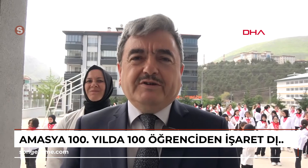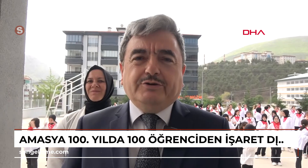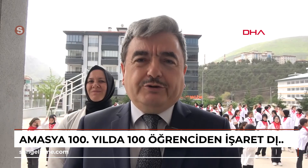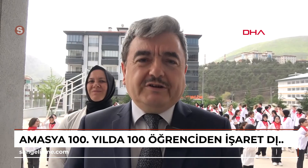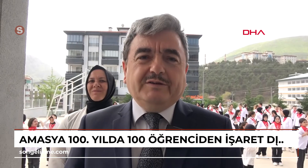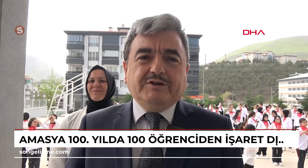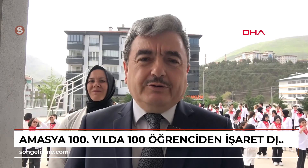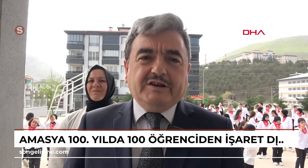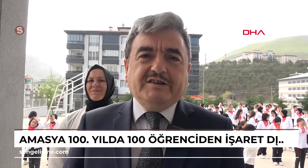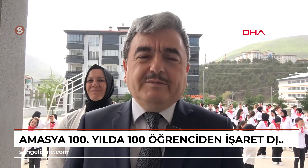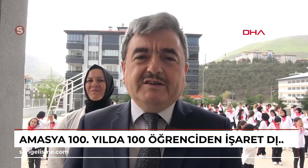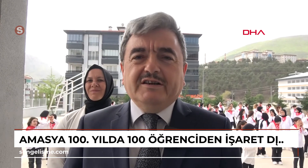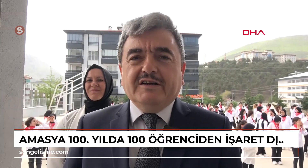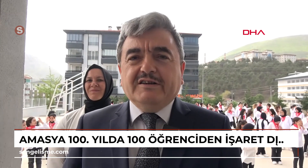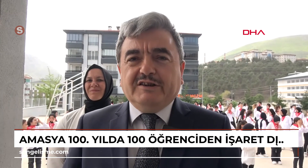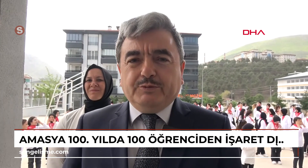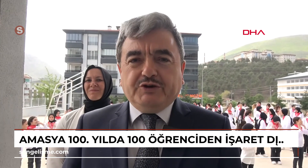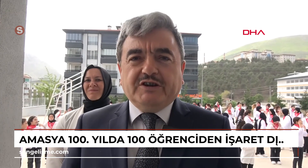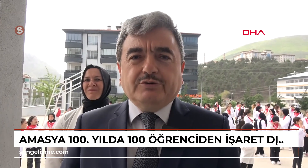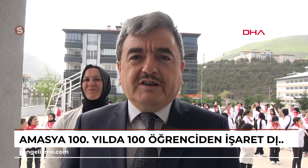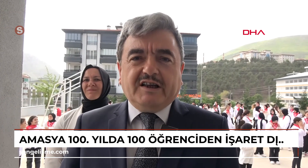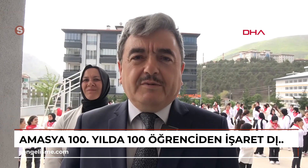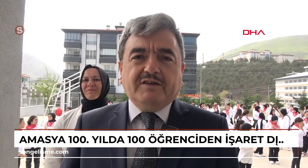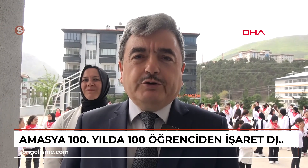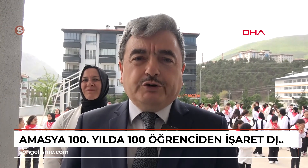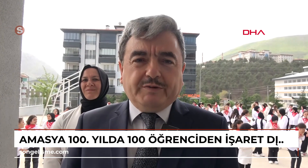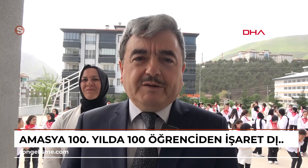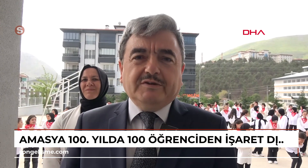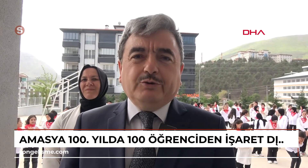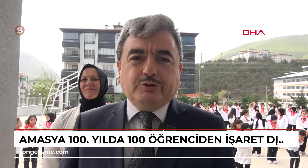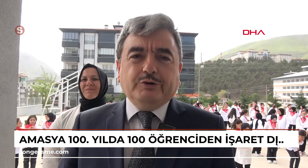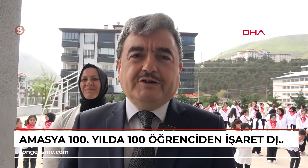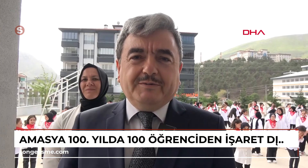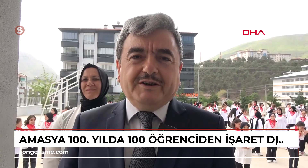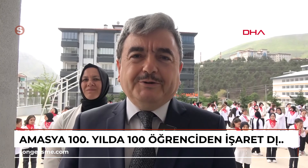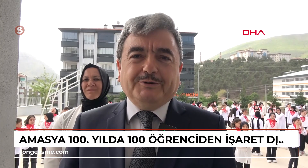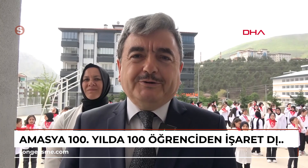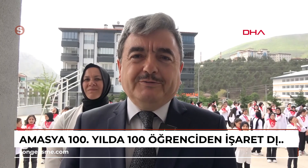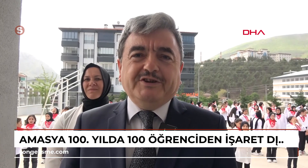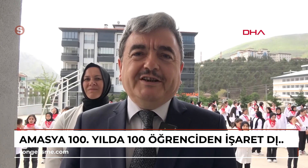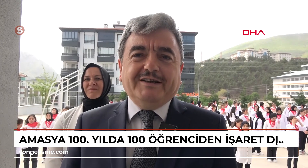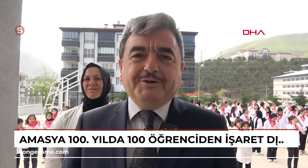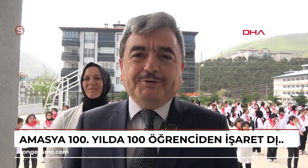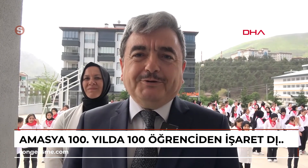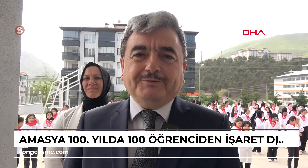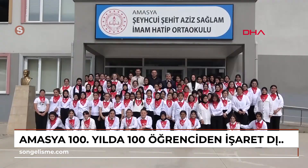ülkemizin, çocuklarımızın, öğrencilerimizin 23 Nisan Ulusal Egemenlik ve Çocuk Bayramı'nda kutluyoruz, tebrik ediyoruz. Nice yıllar diliyoruz.